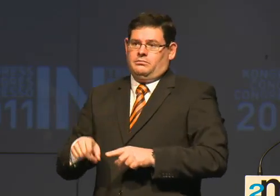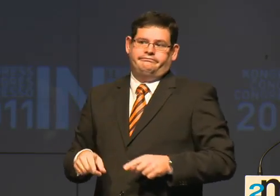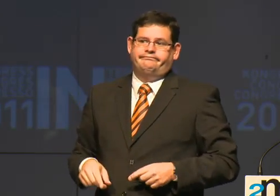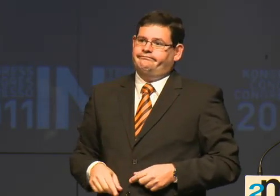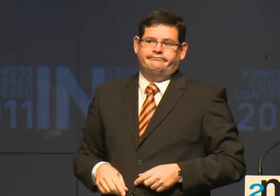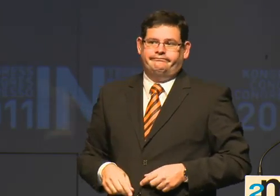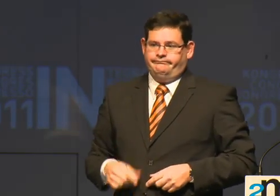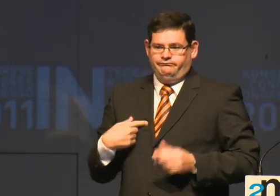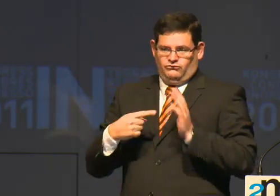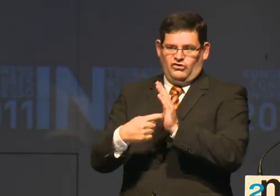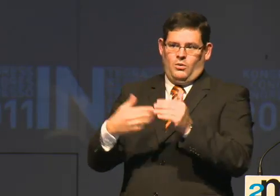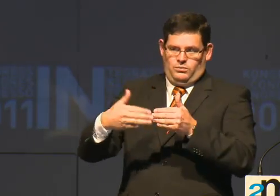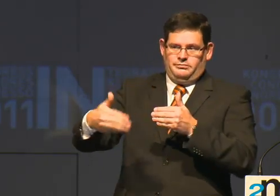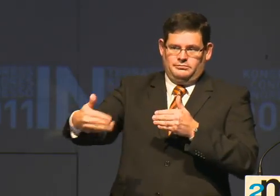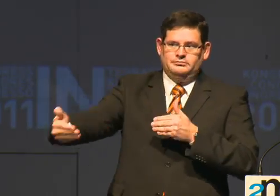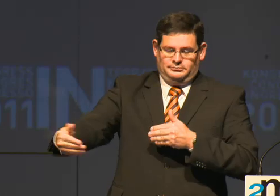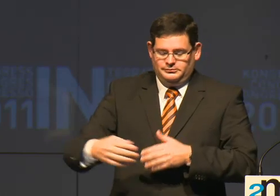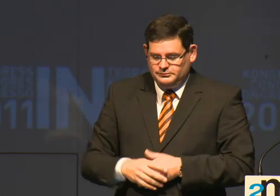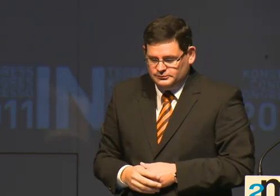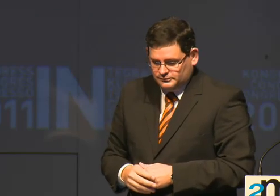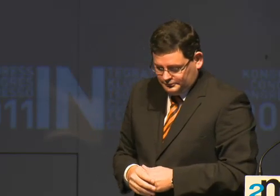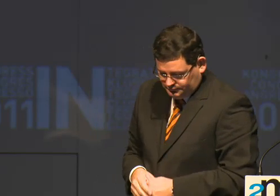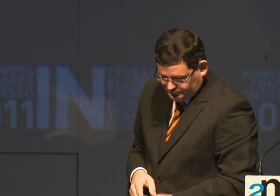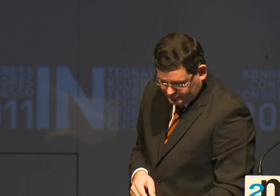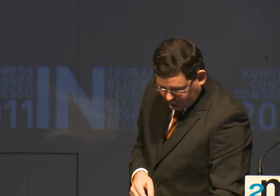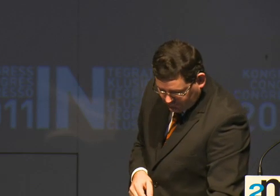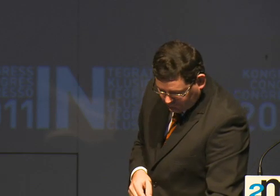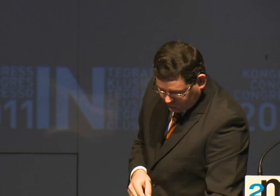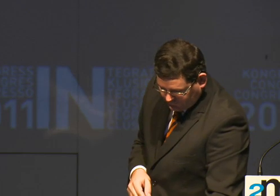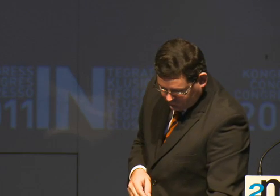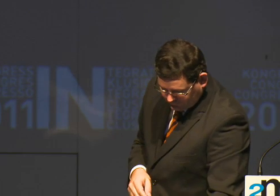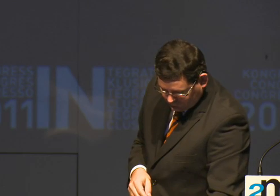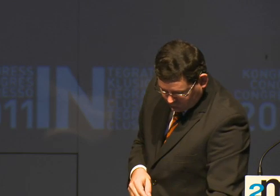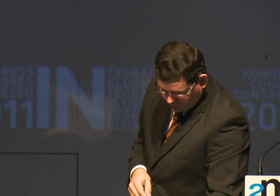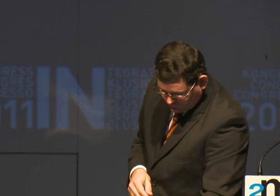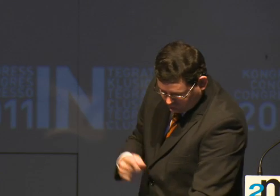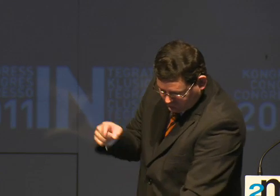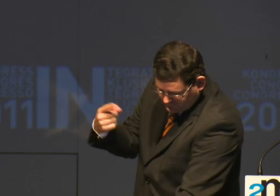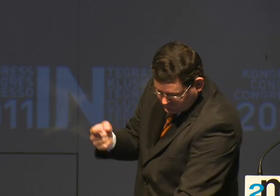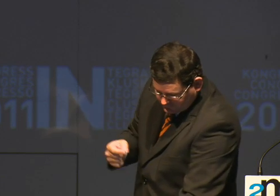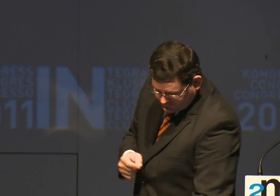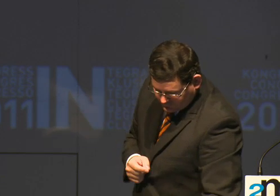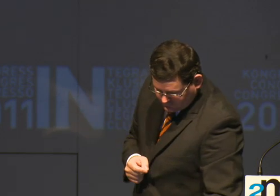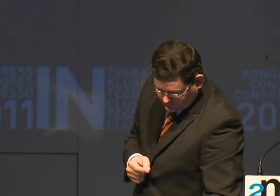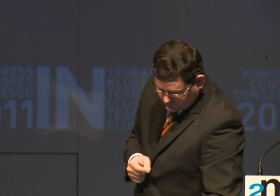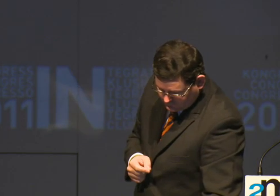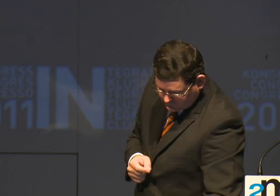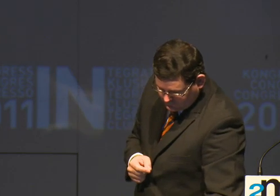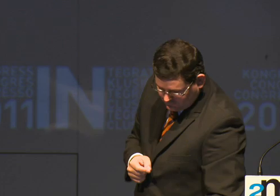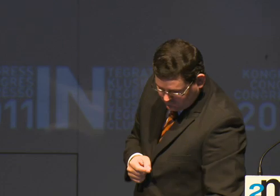la protection de l'environnement avec un facteur faisant que les gens changent leur mentalité pour inclure les personnes handicapées et donc